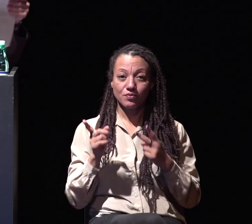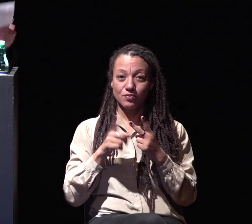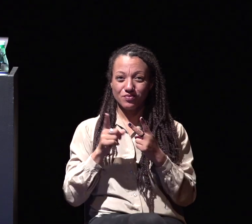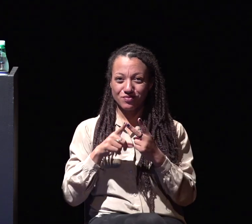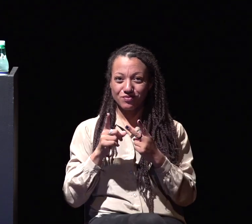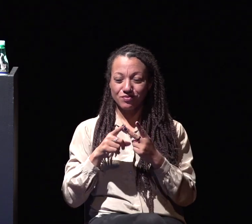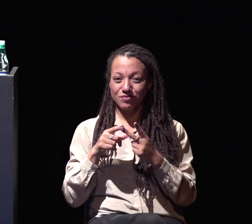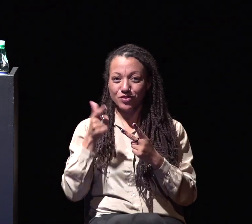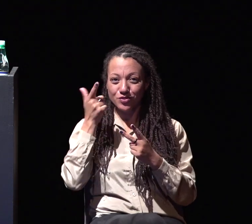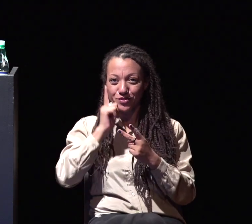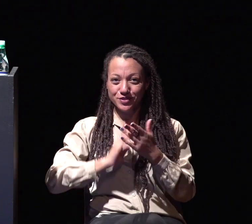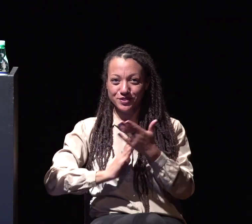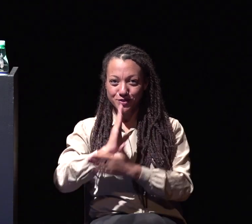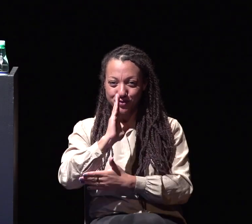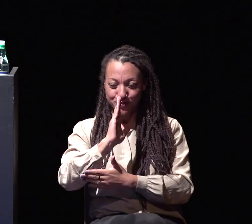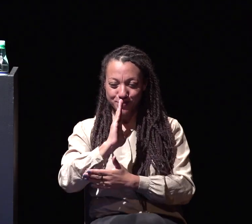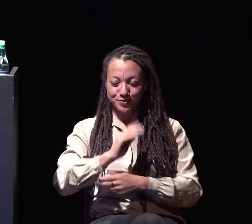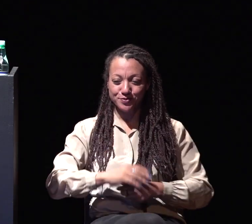vencedor, como mostrou Marina.